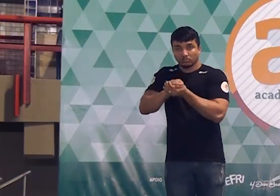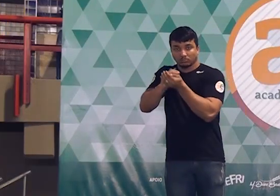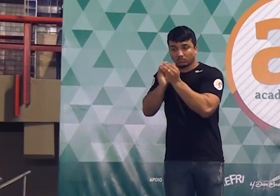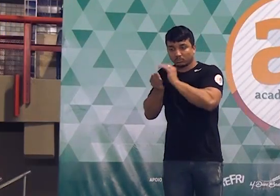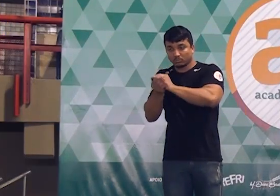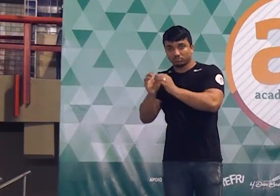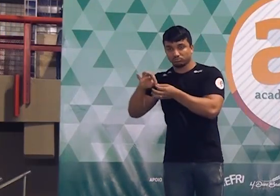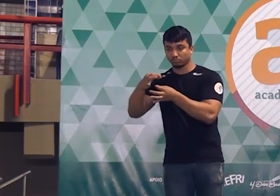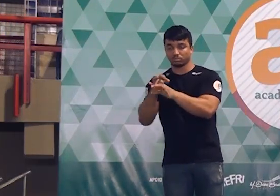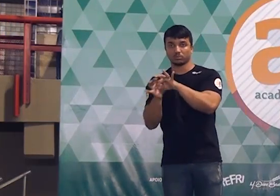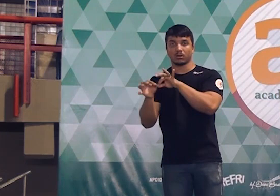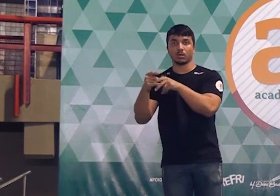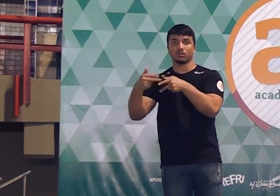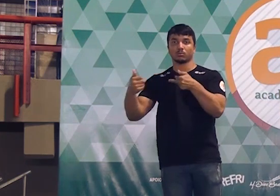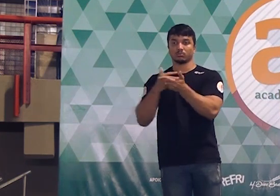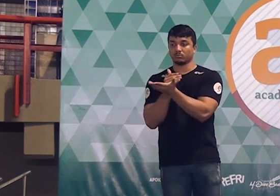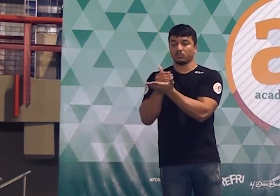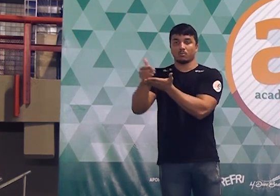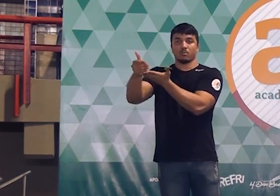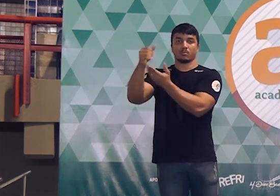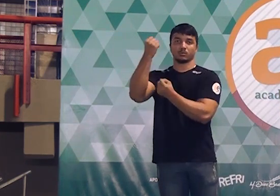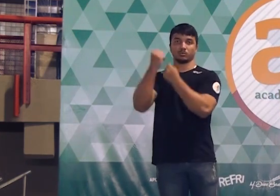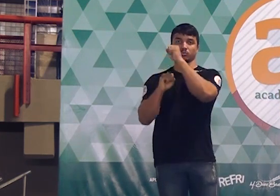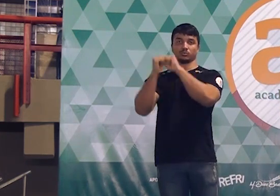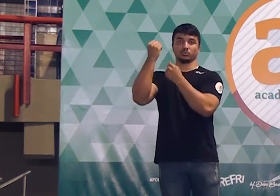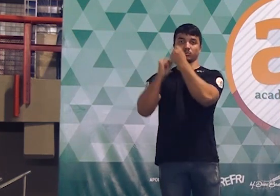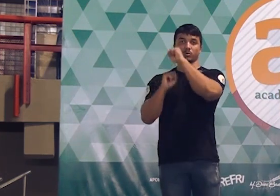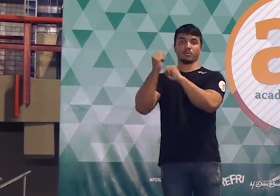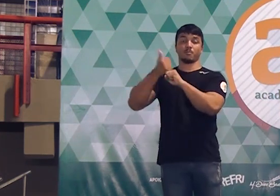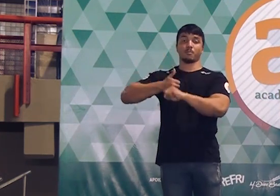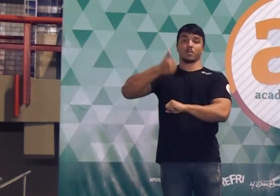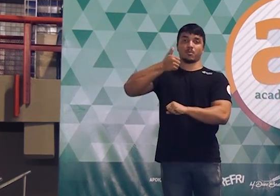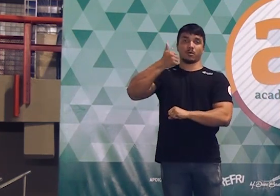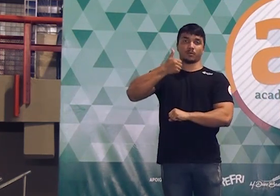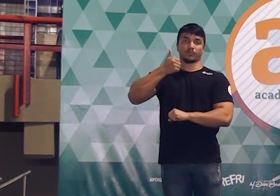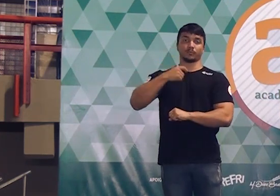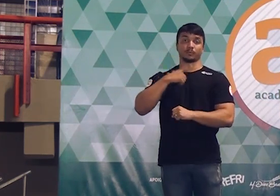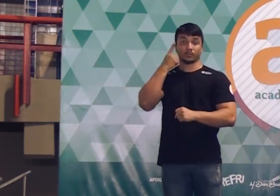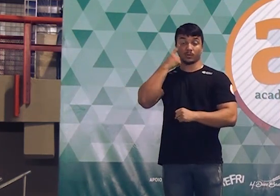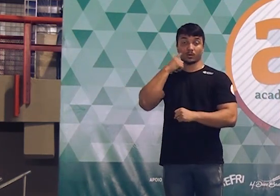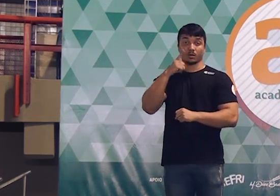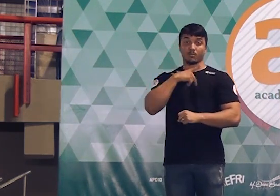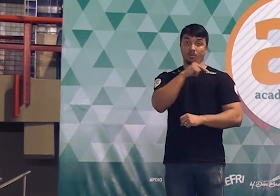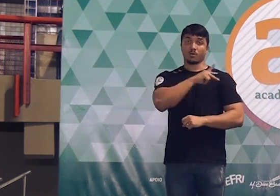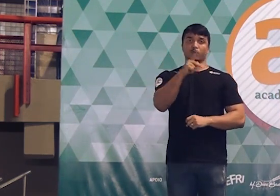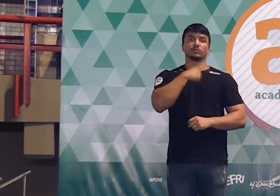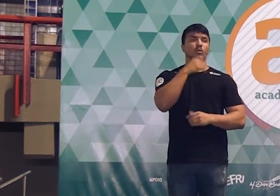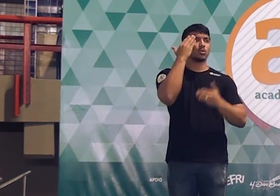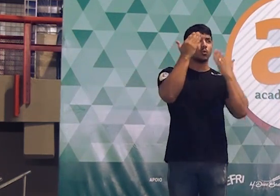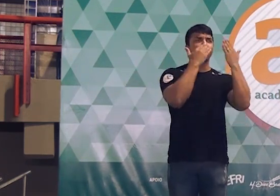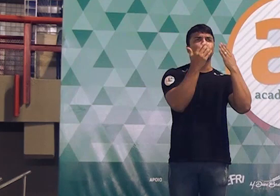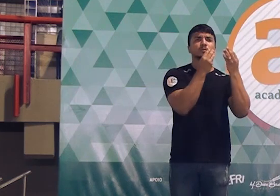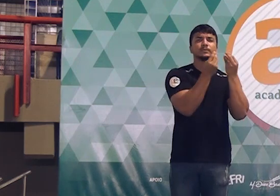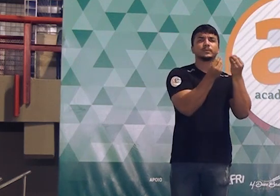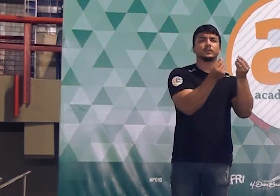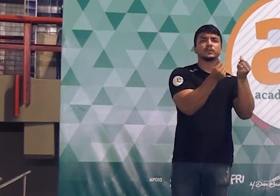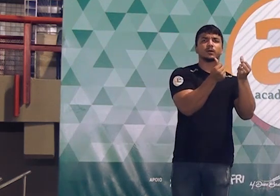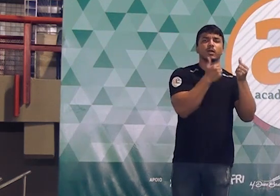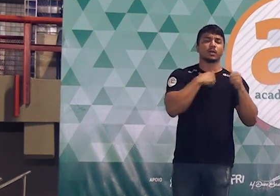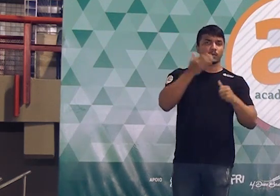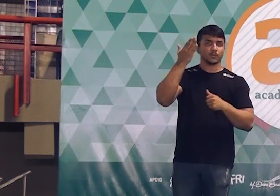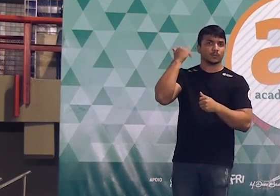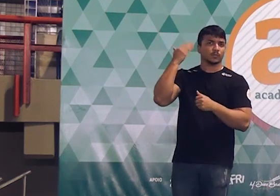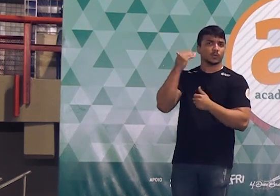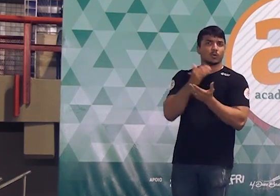primeiro passo de uma atividade industrial, ok? Primeiro passo. E professor, me tira uma dúvida. Desde